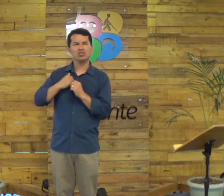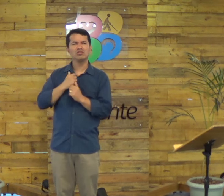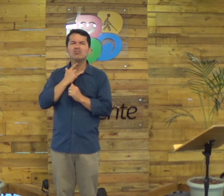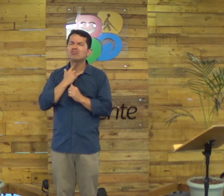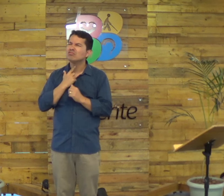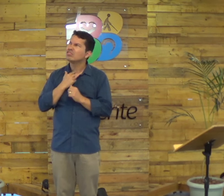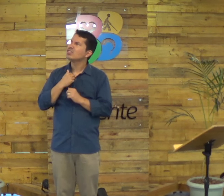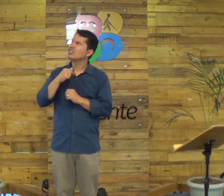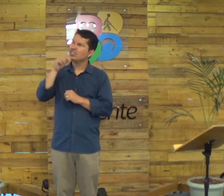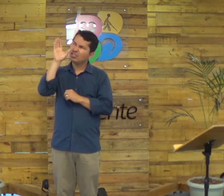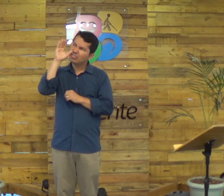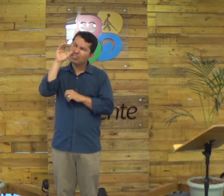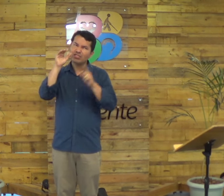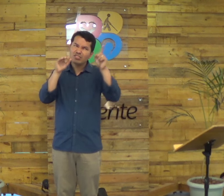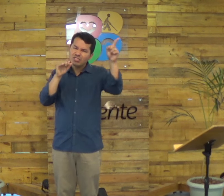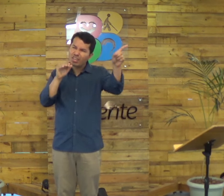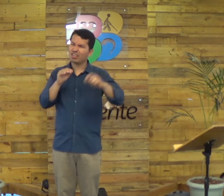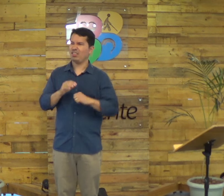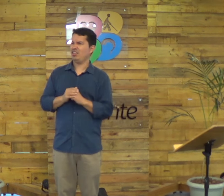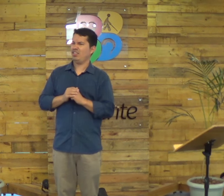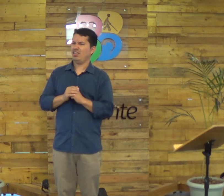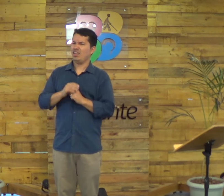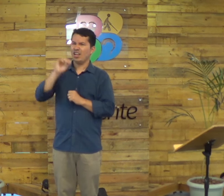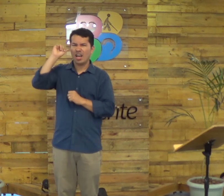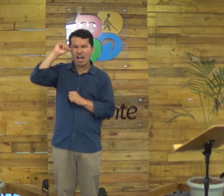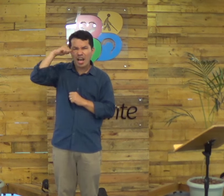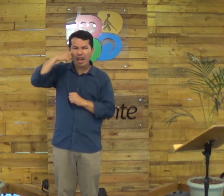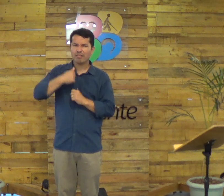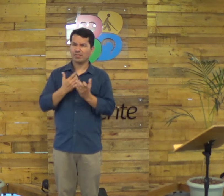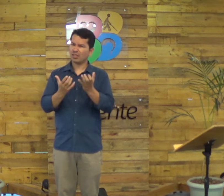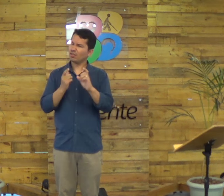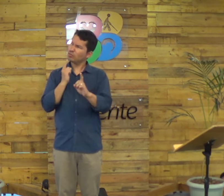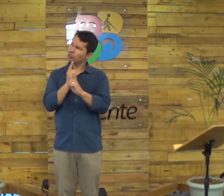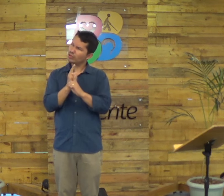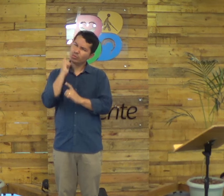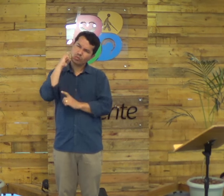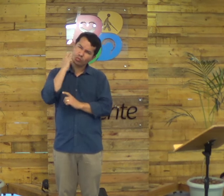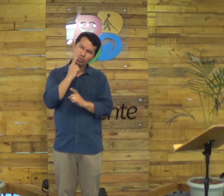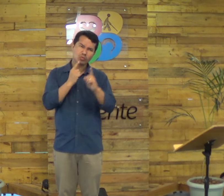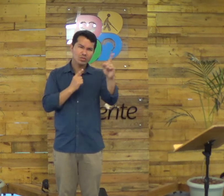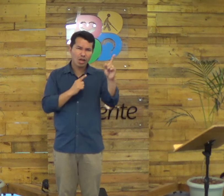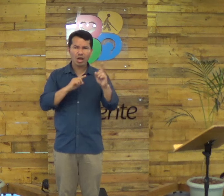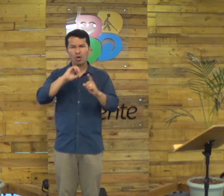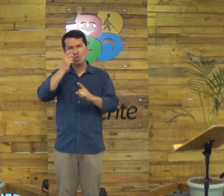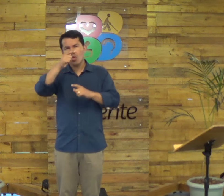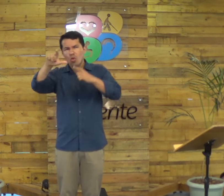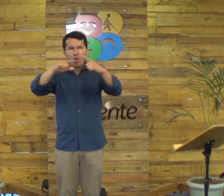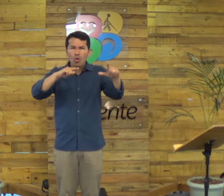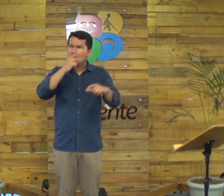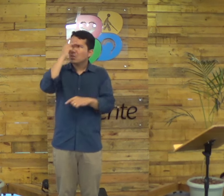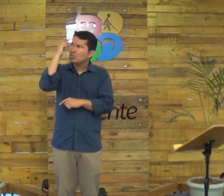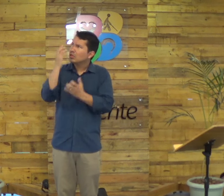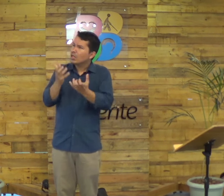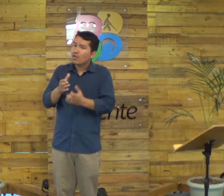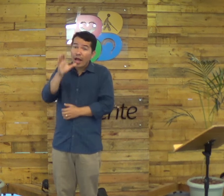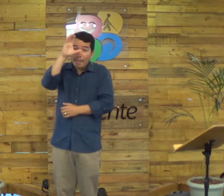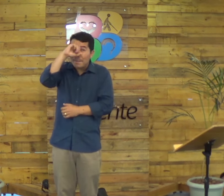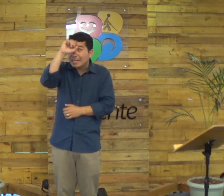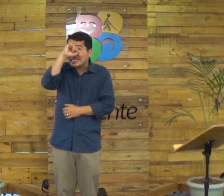Deus, eu tenho muita vontade de conhecer a África, eu queria conhecer o surdo de lá, outras pessoas